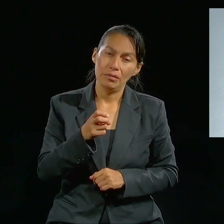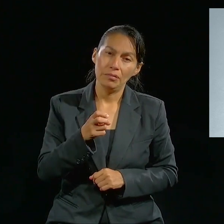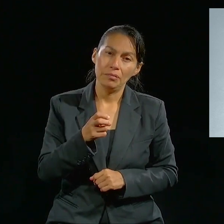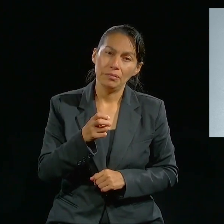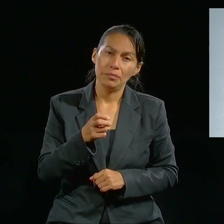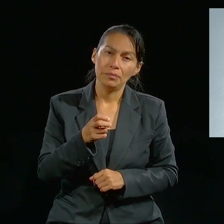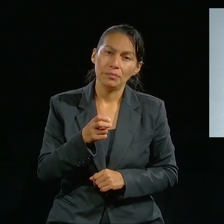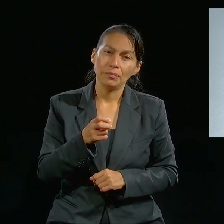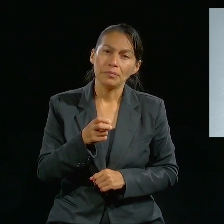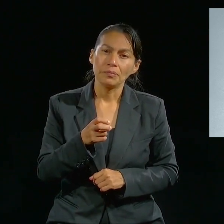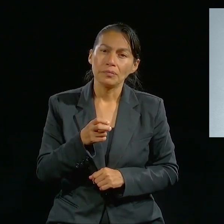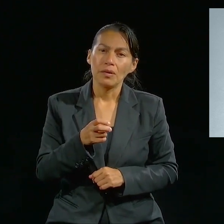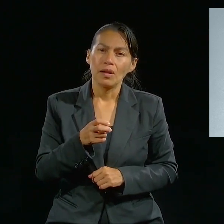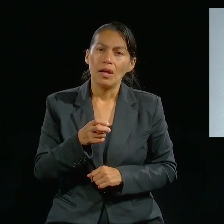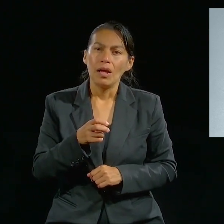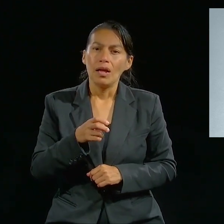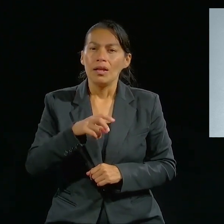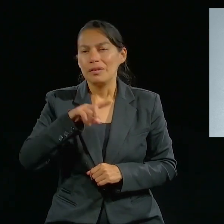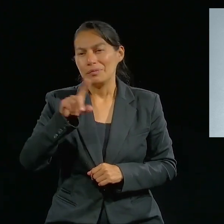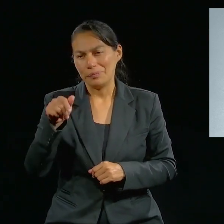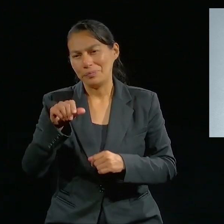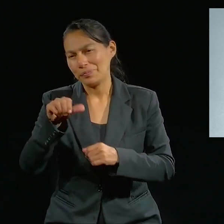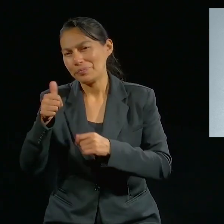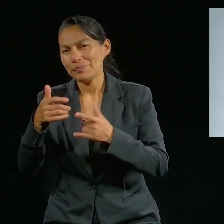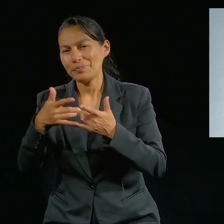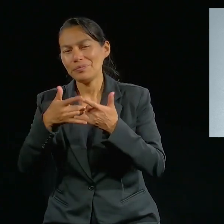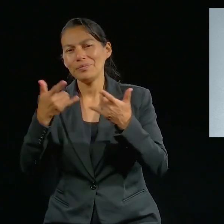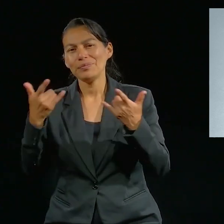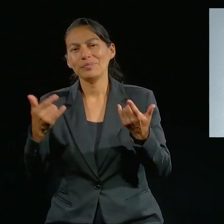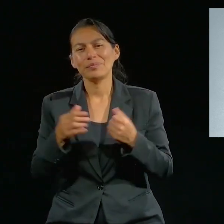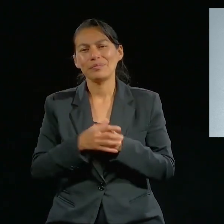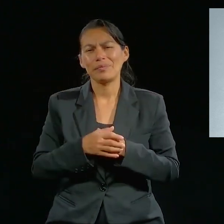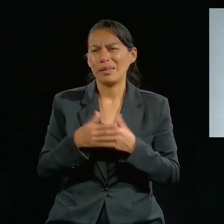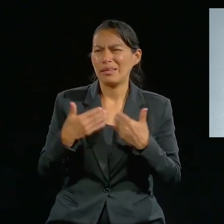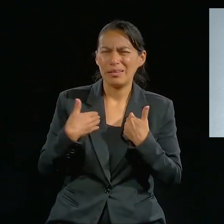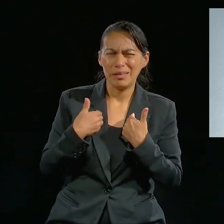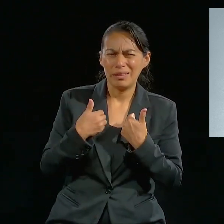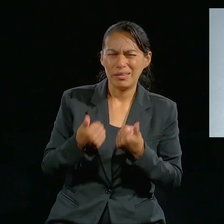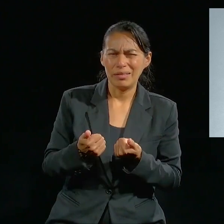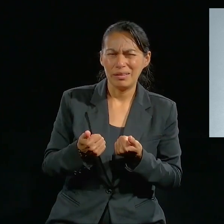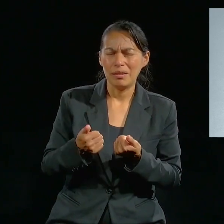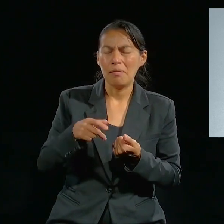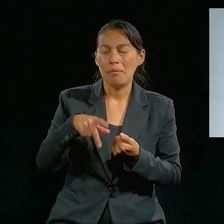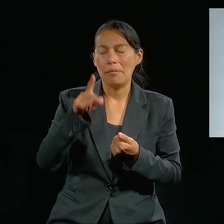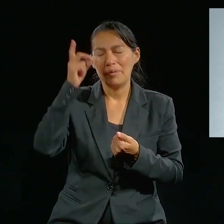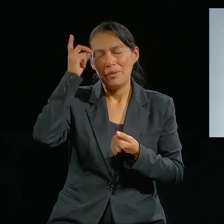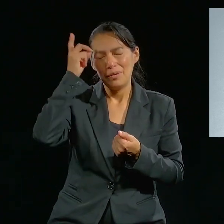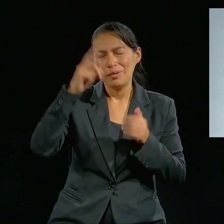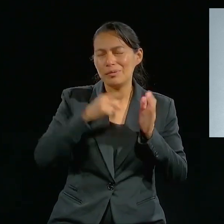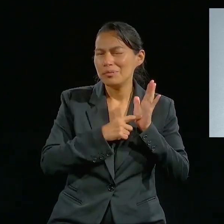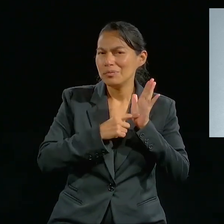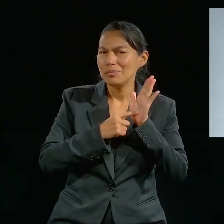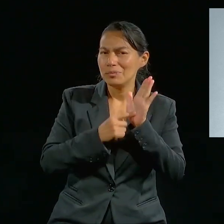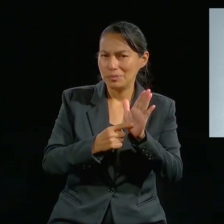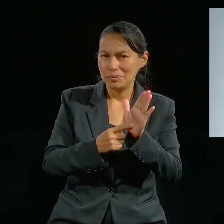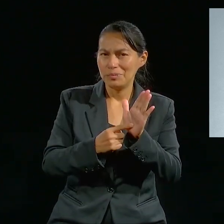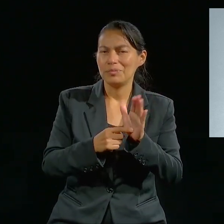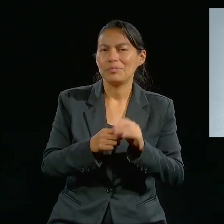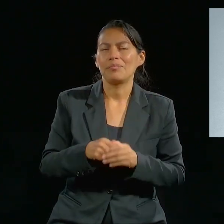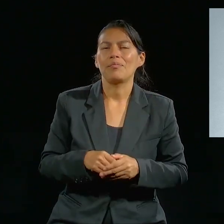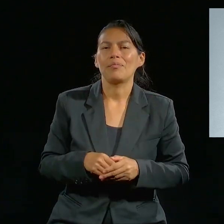dio paso para contarle después otra situación que yo no entendía, pero yo creo que Dios se